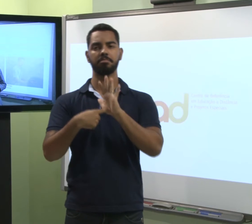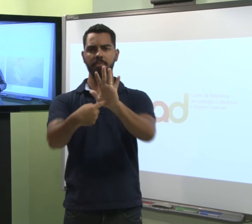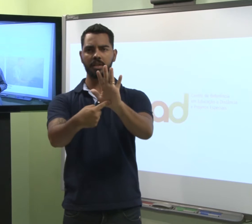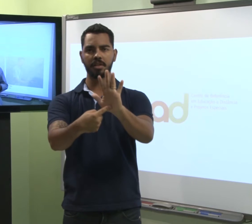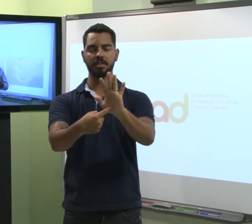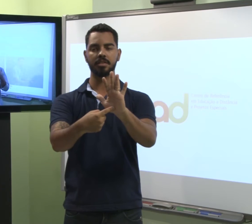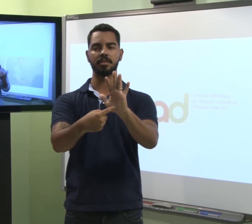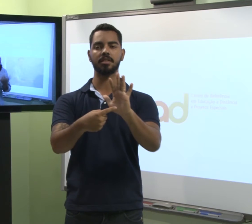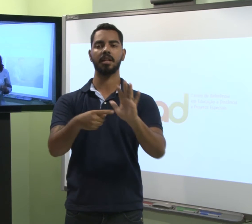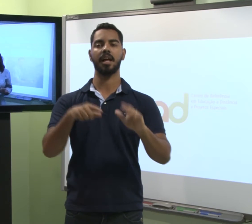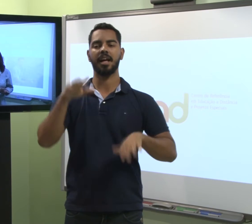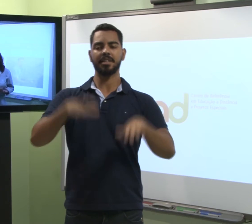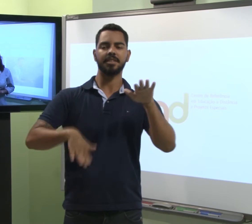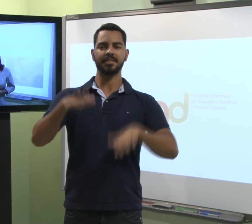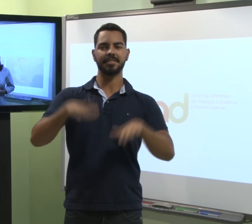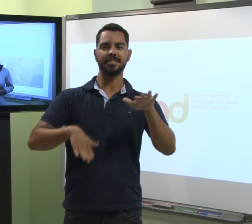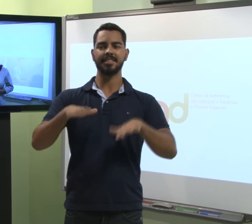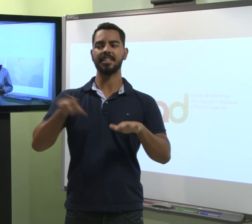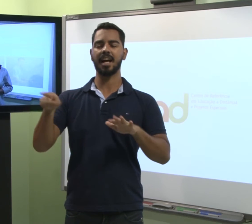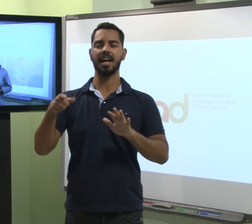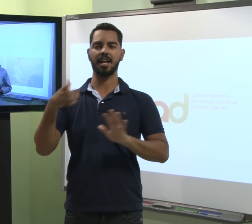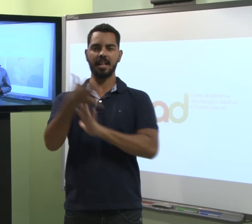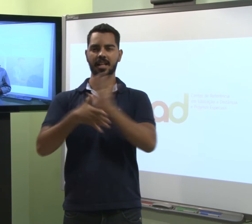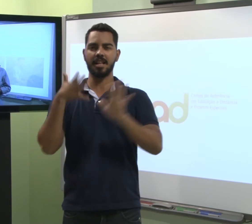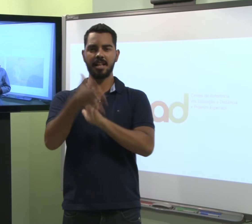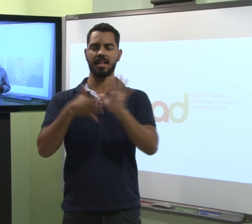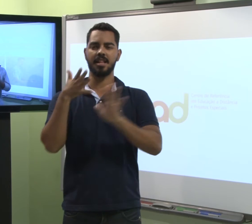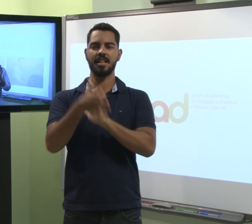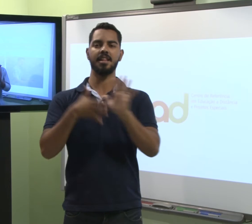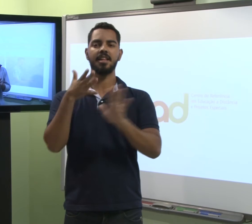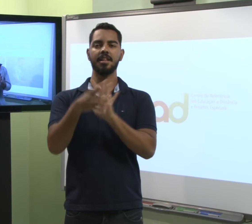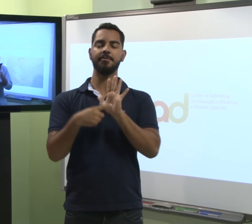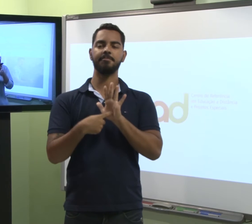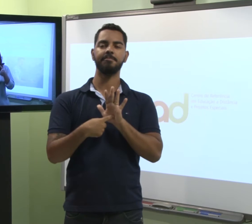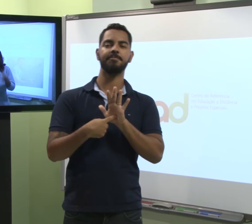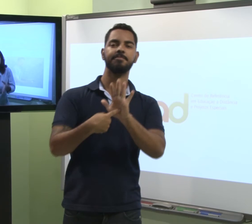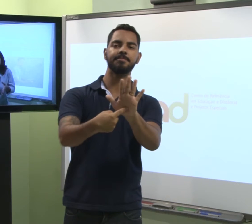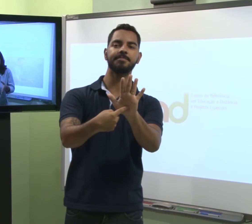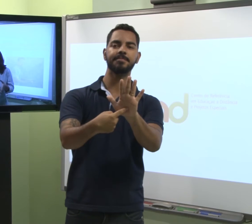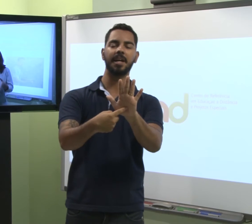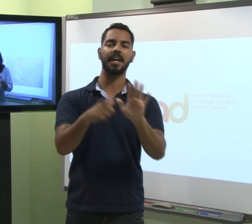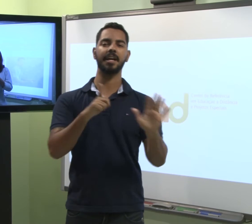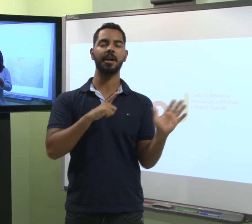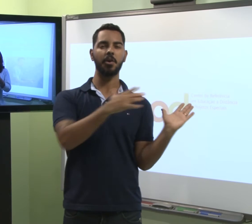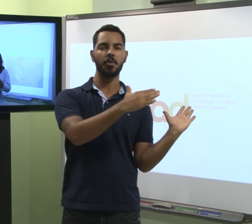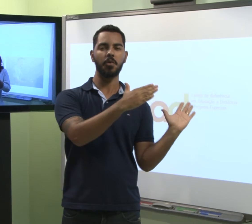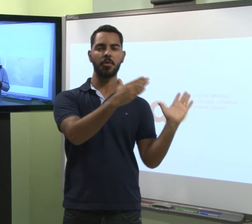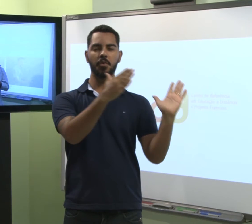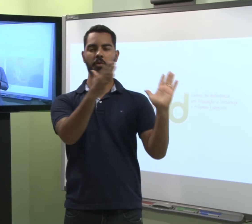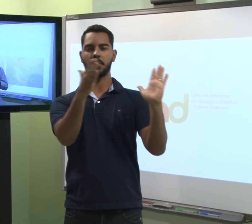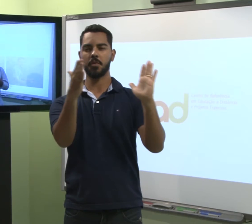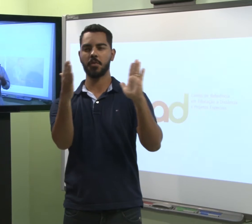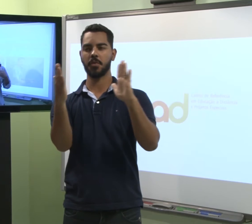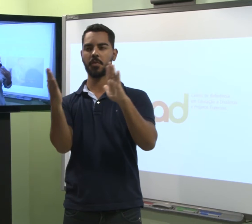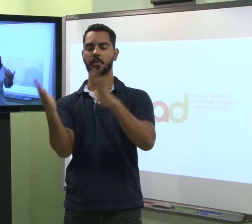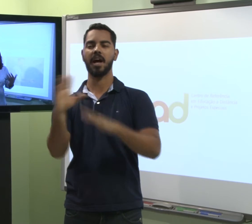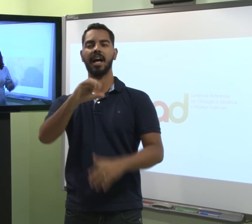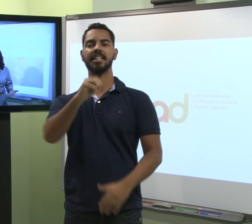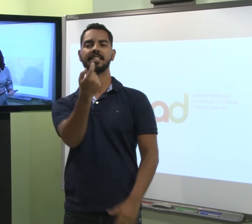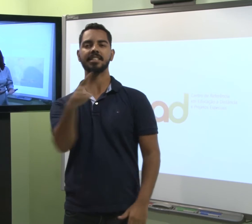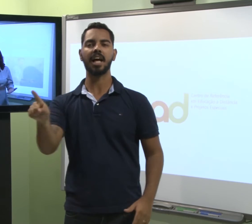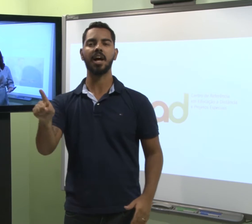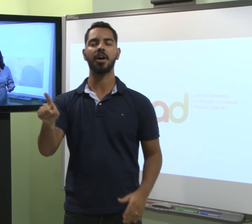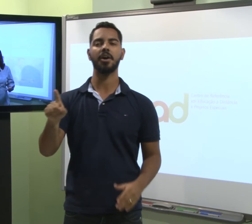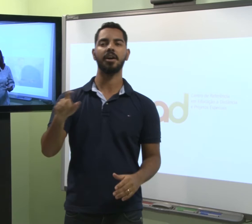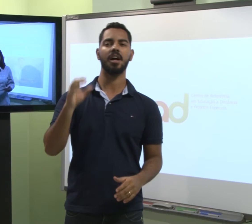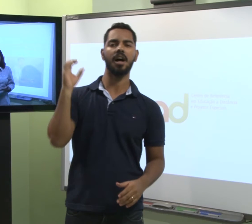o gestuante, neste caso, ele é capaz de especificar o percurso dessa trajetória da ação, a